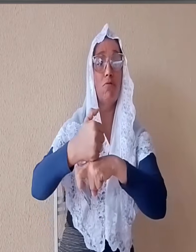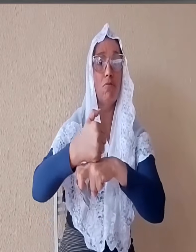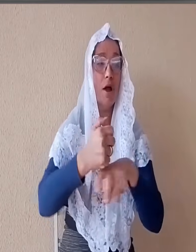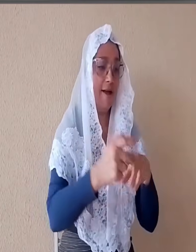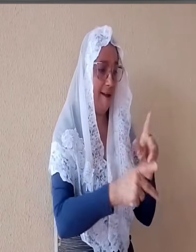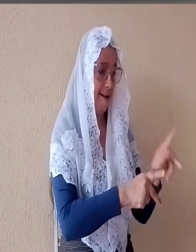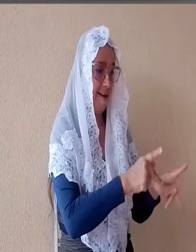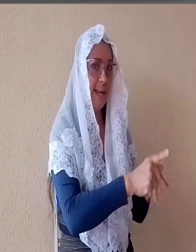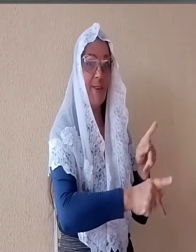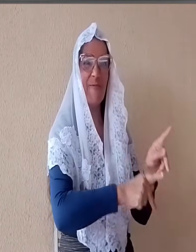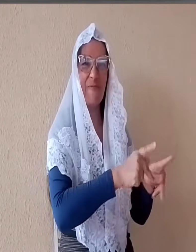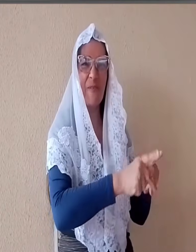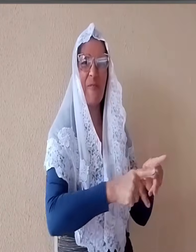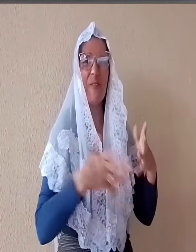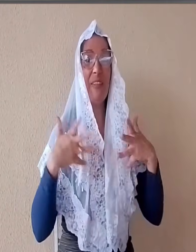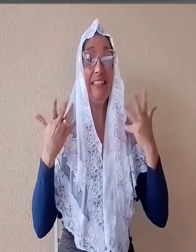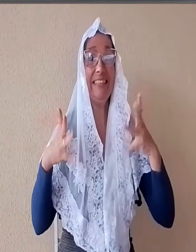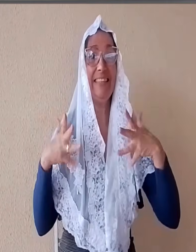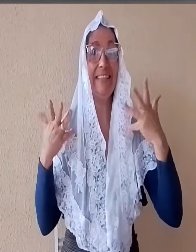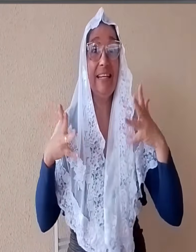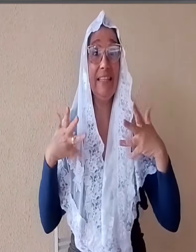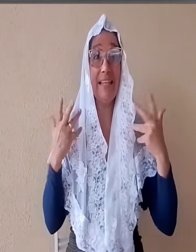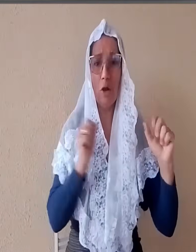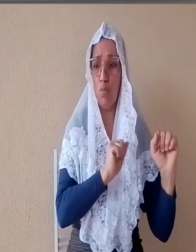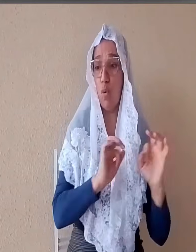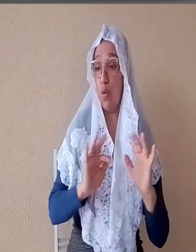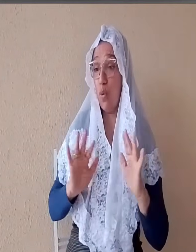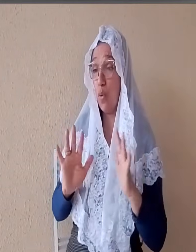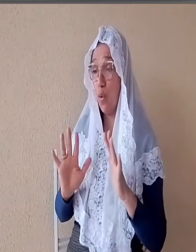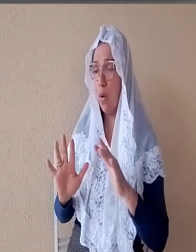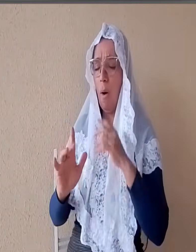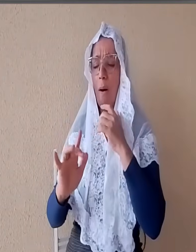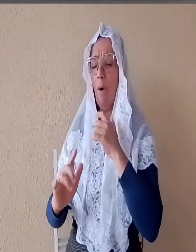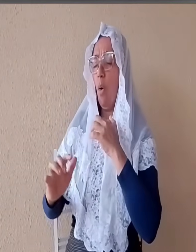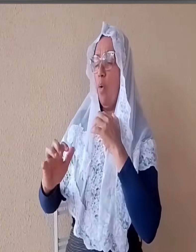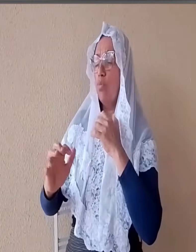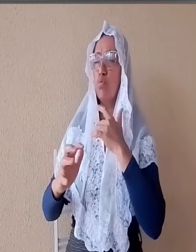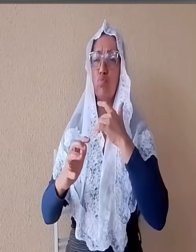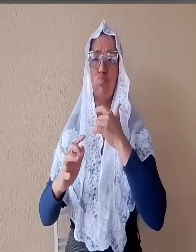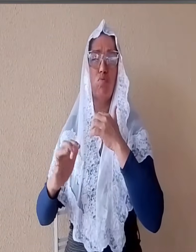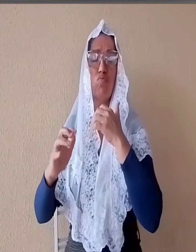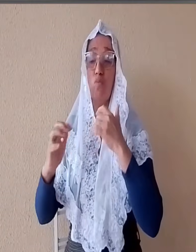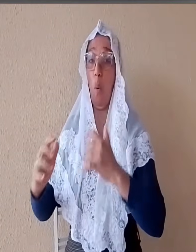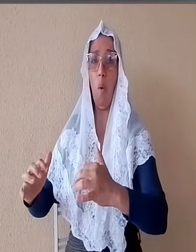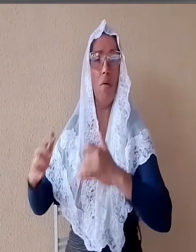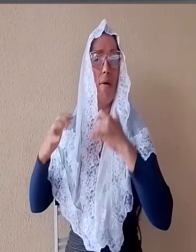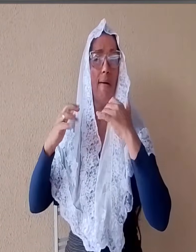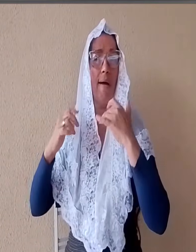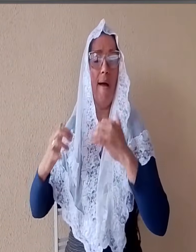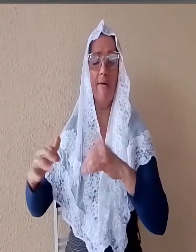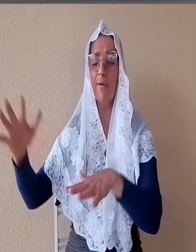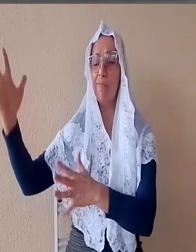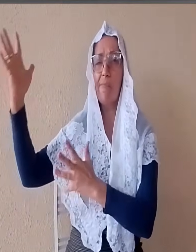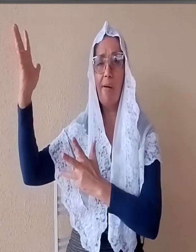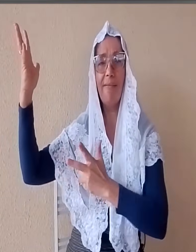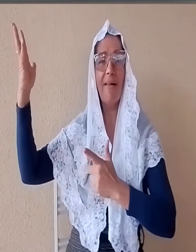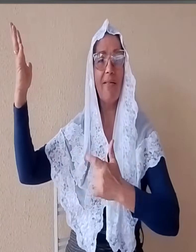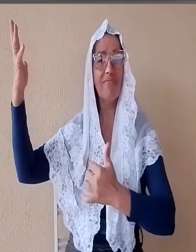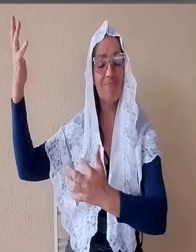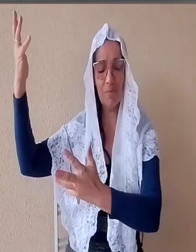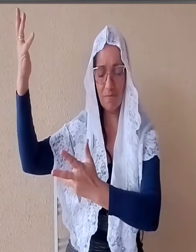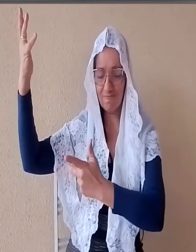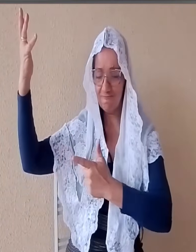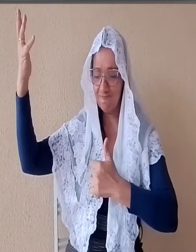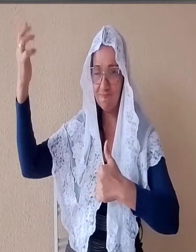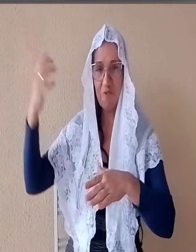perante o Senhor, com toda sorte de instrumentos, de pau, de faia, com harpas, e